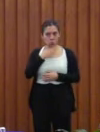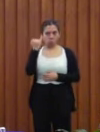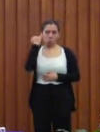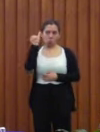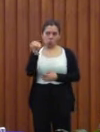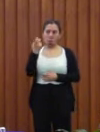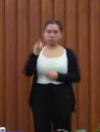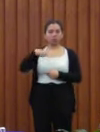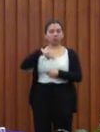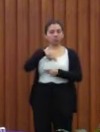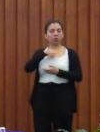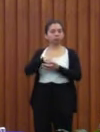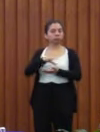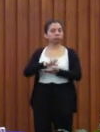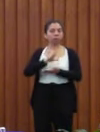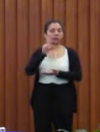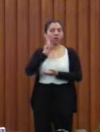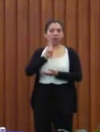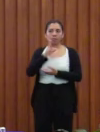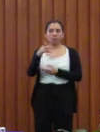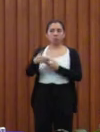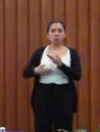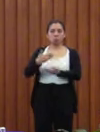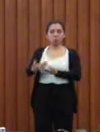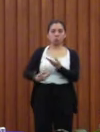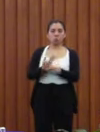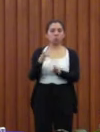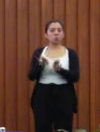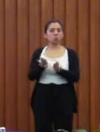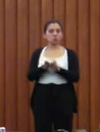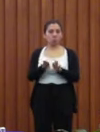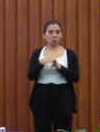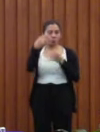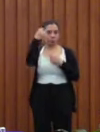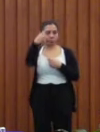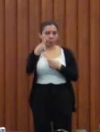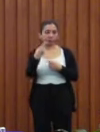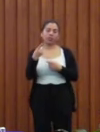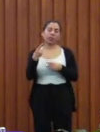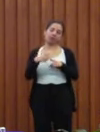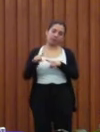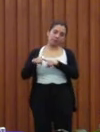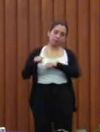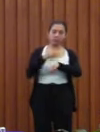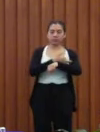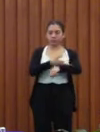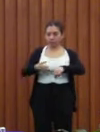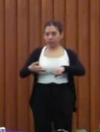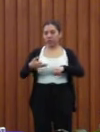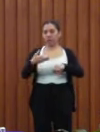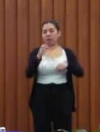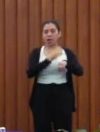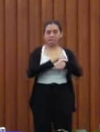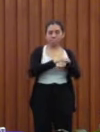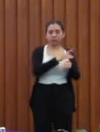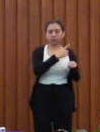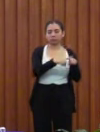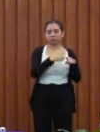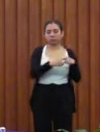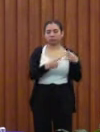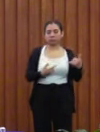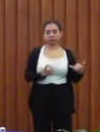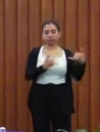menos podemos sacar algunos pasos, porque sí han venido, nos han hablado familiares, amigos, ¿no? Que nos dicen qué